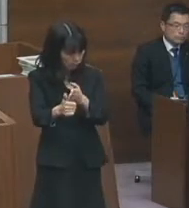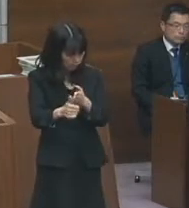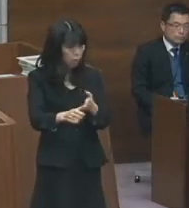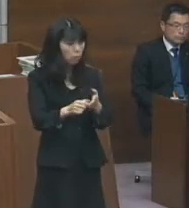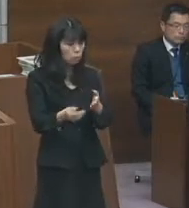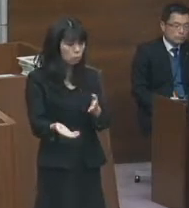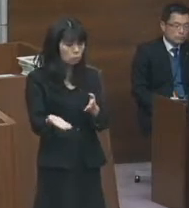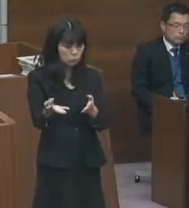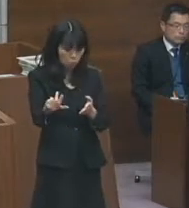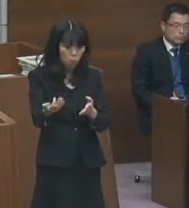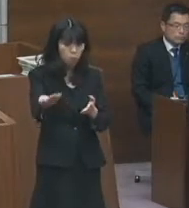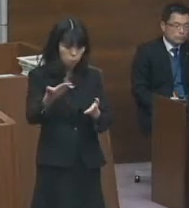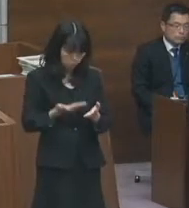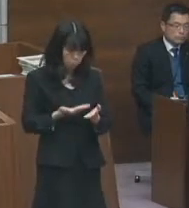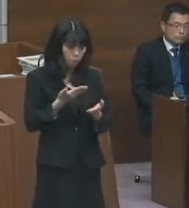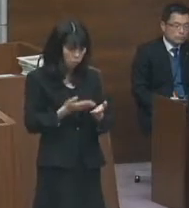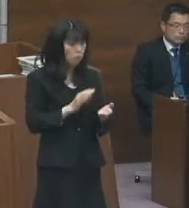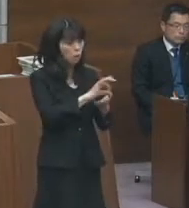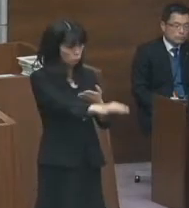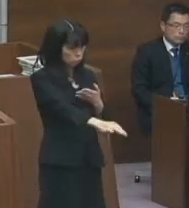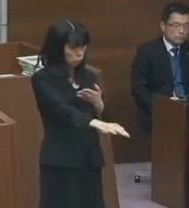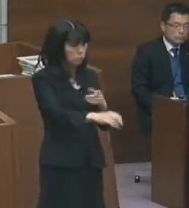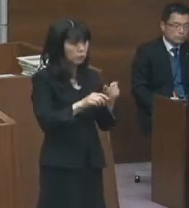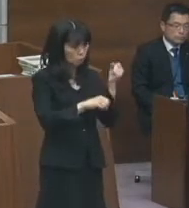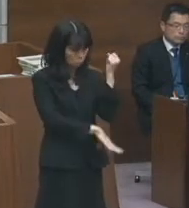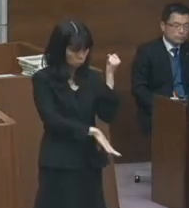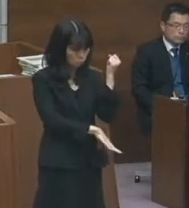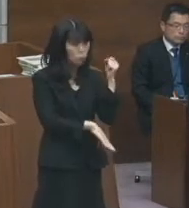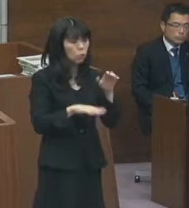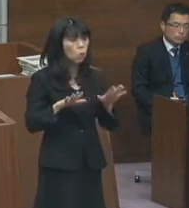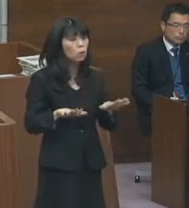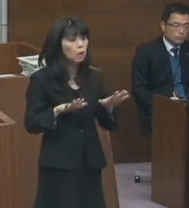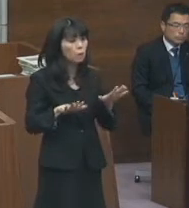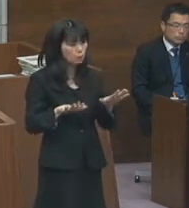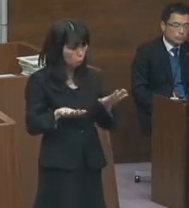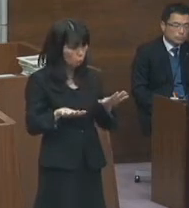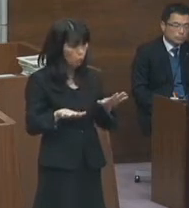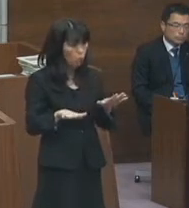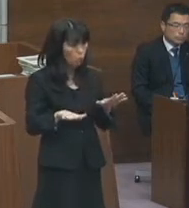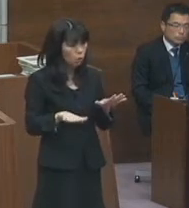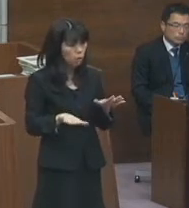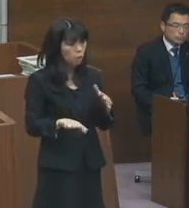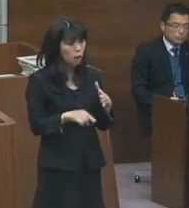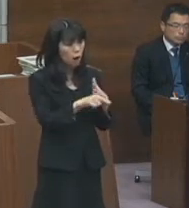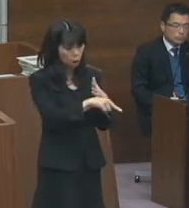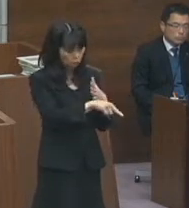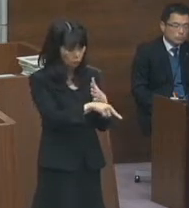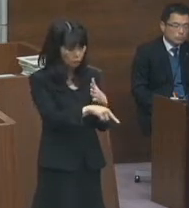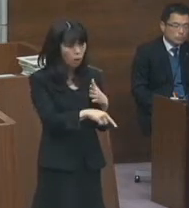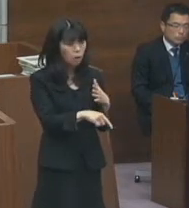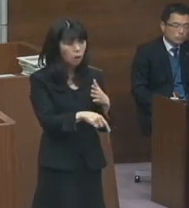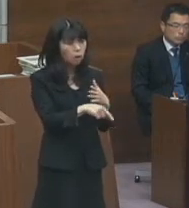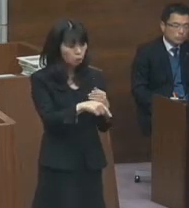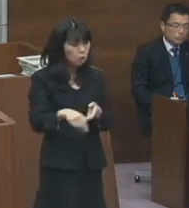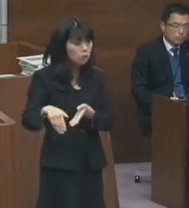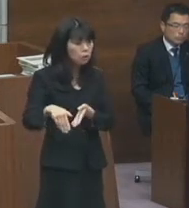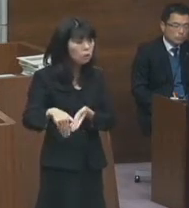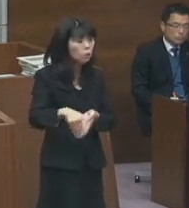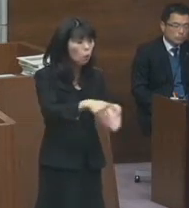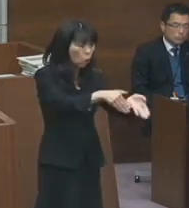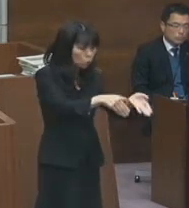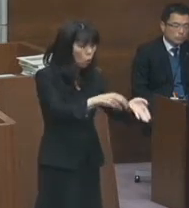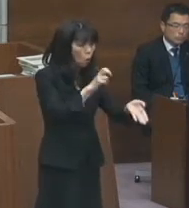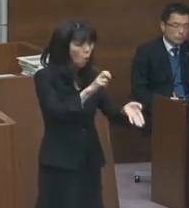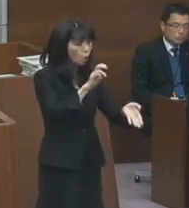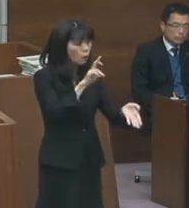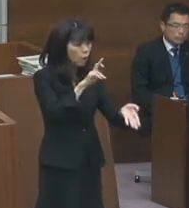。鑑定士によりますと、この度の事案では単なる路線価や近隣の取引事例に基づ